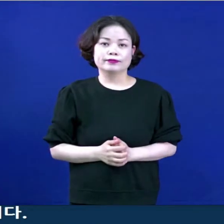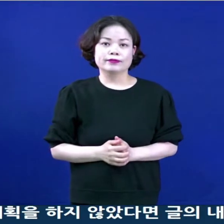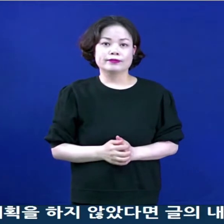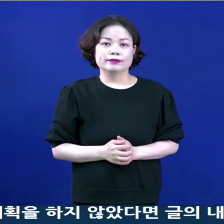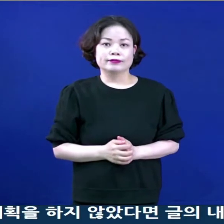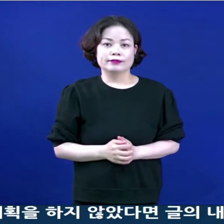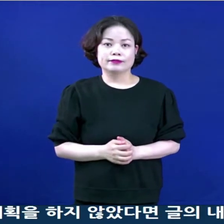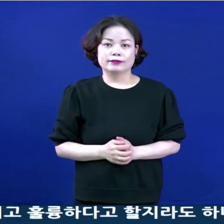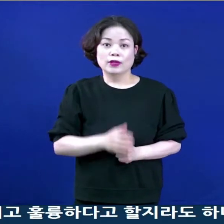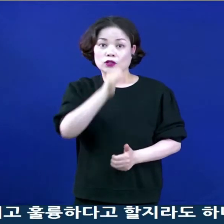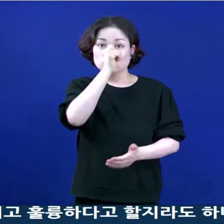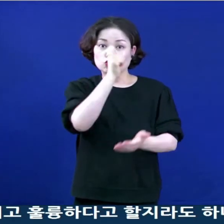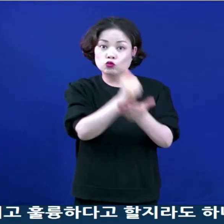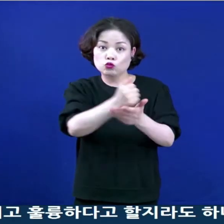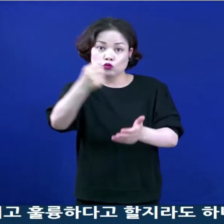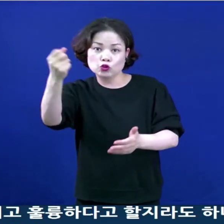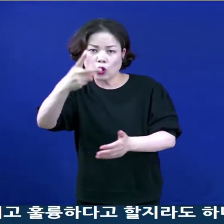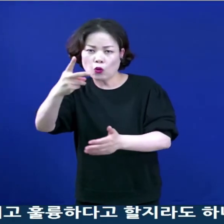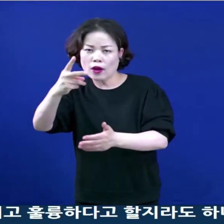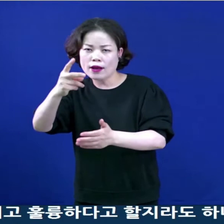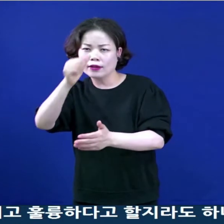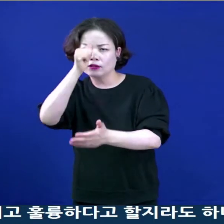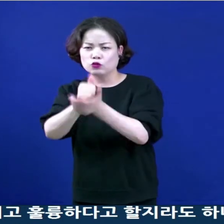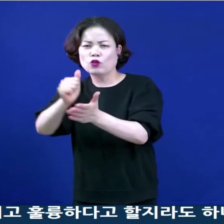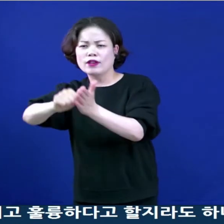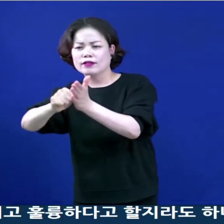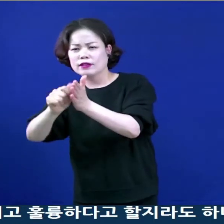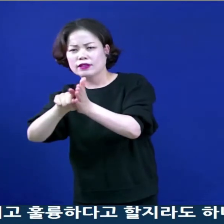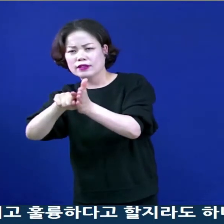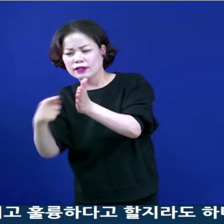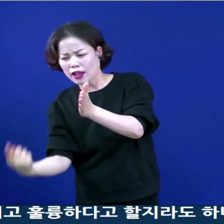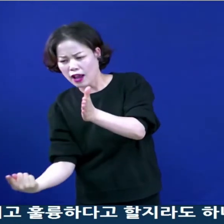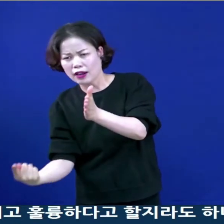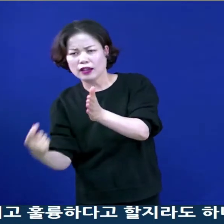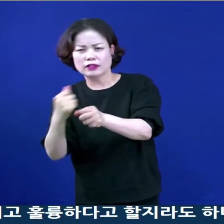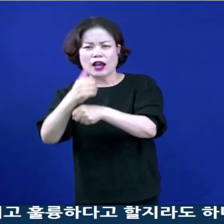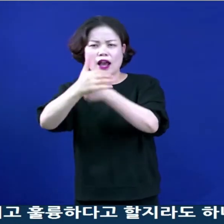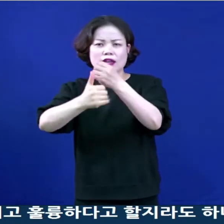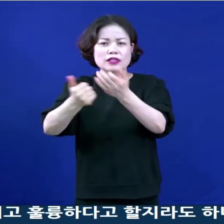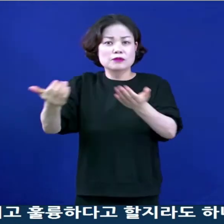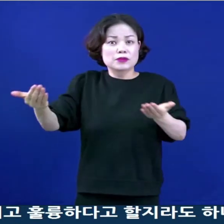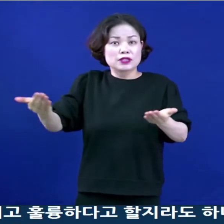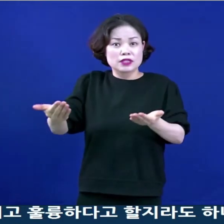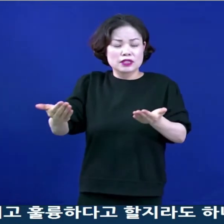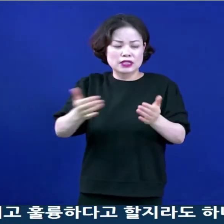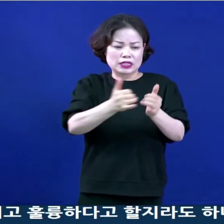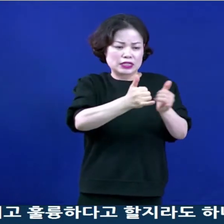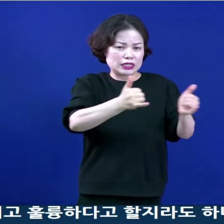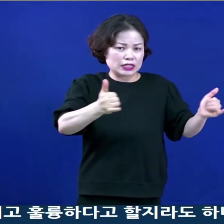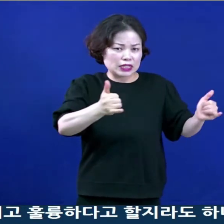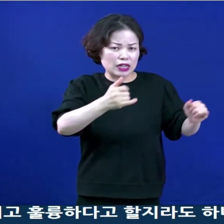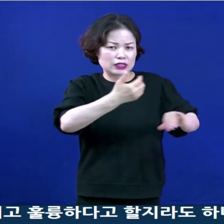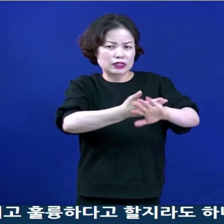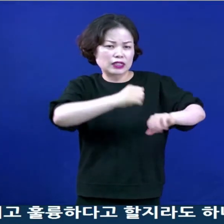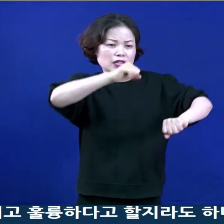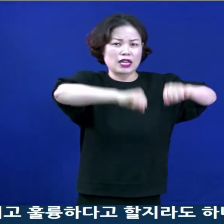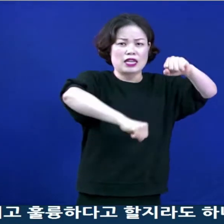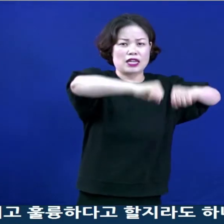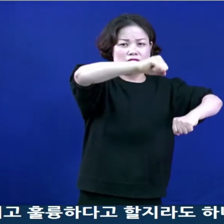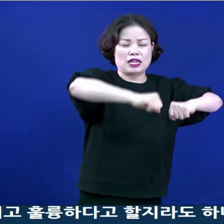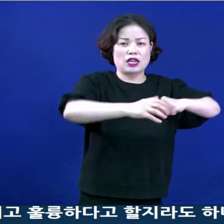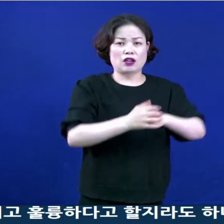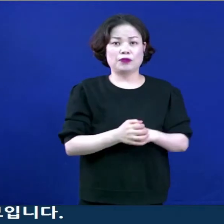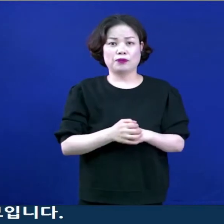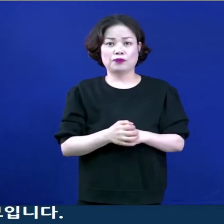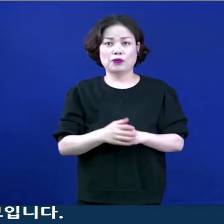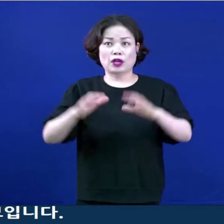자, 죄와 타락의 문제는 하나님이 하시는 일을 인간이 역행한 이야기입니다.